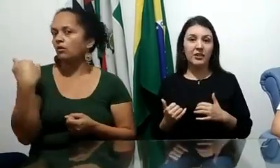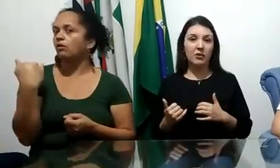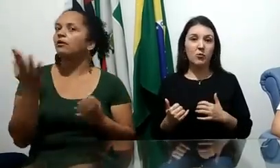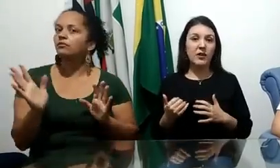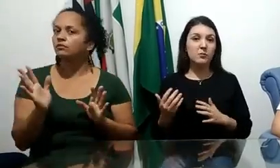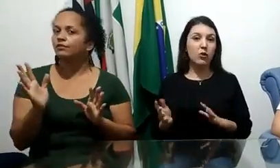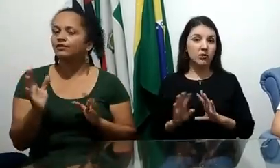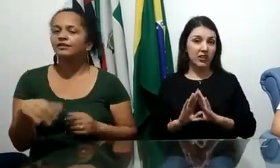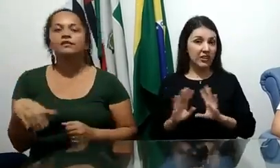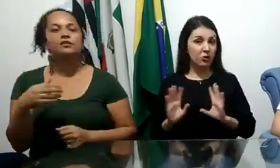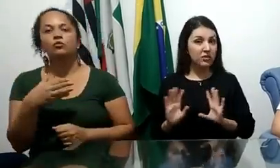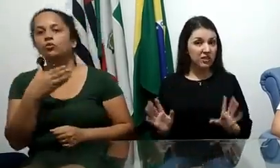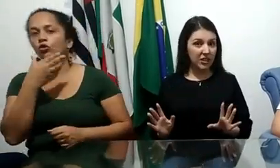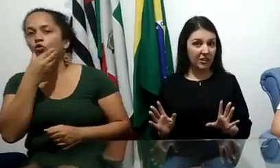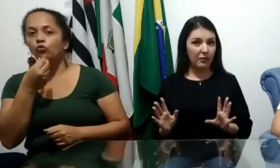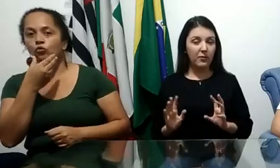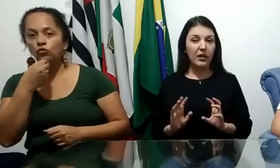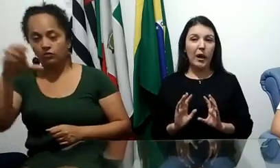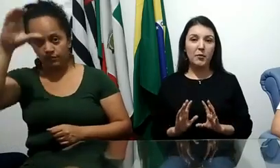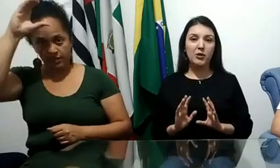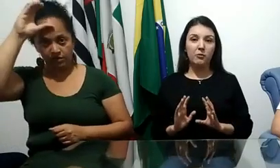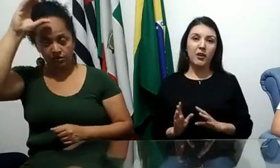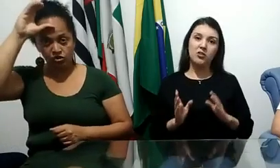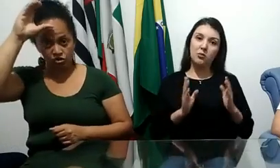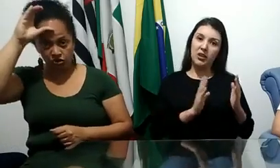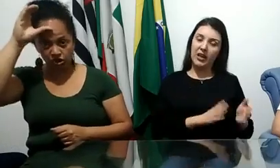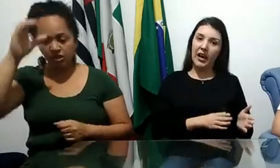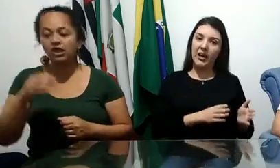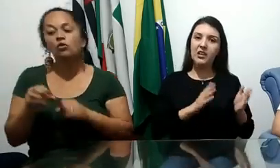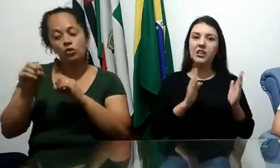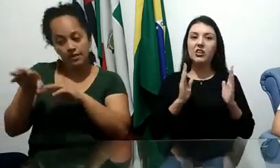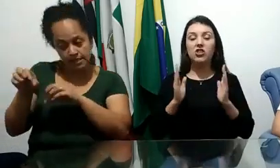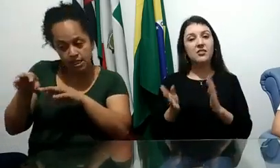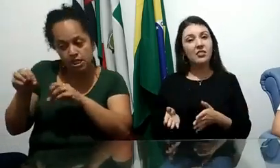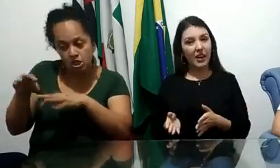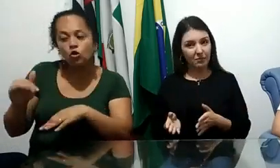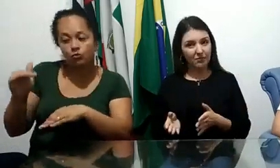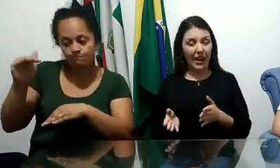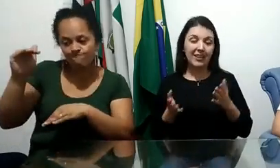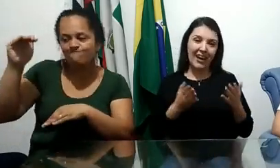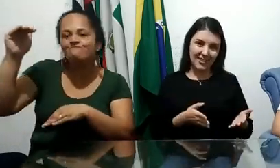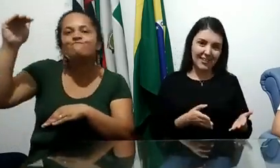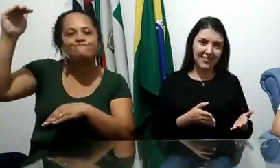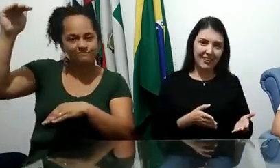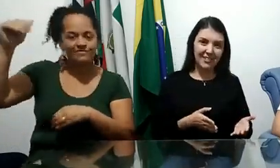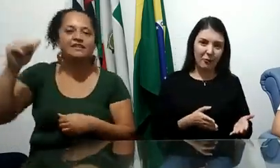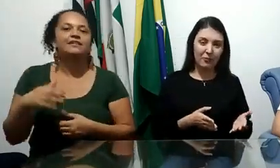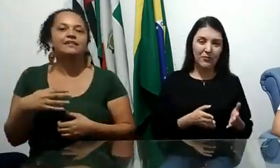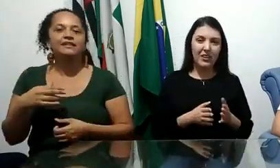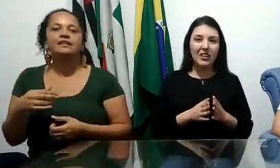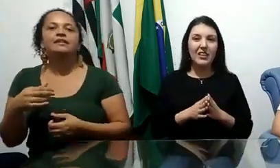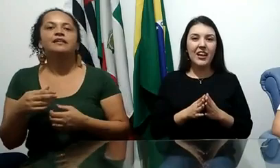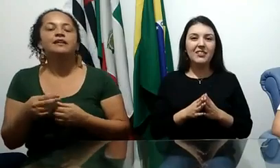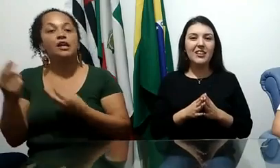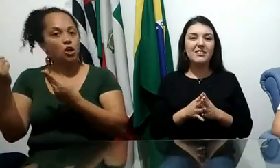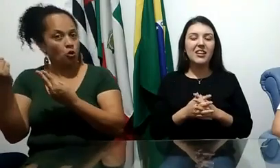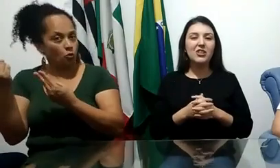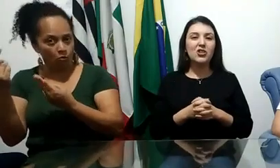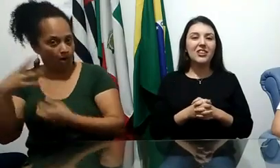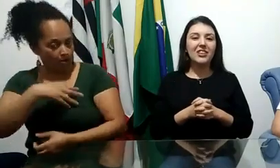Mordecai teve uma esposa, ele não cita. A Bíblia só fala de Mordecai e de Esther, Hadassa até então. E